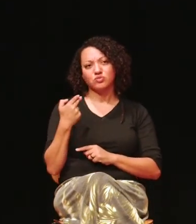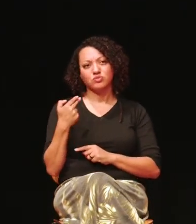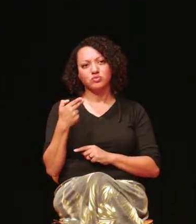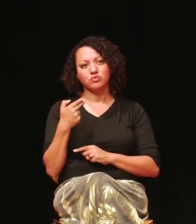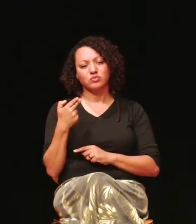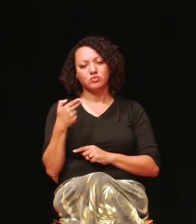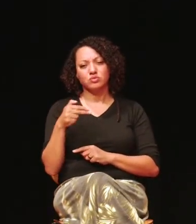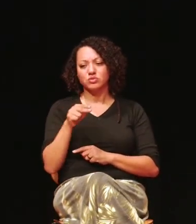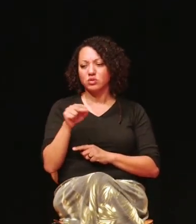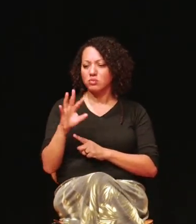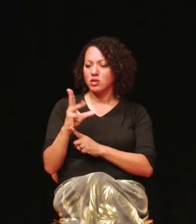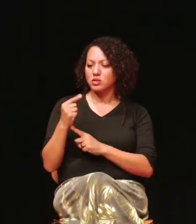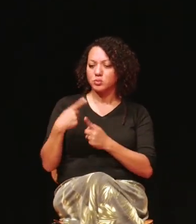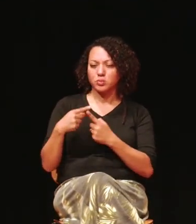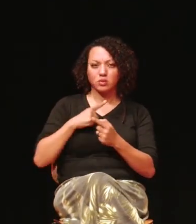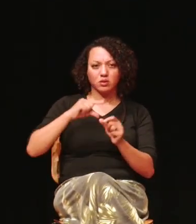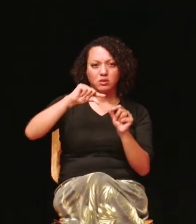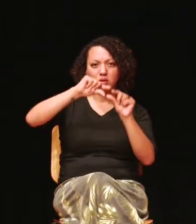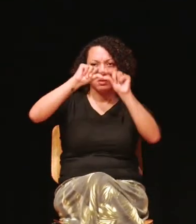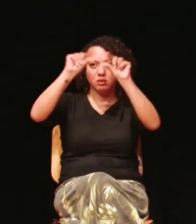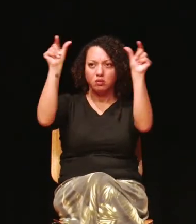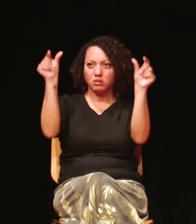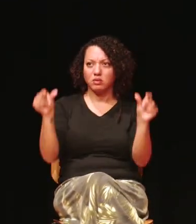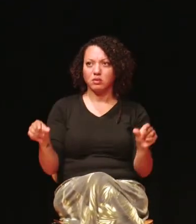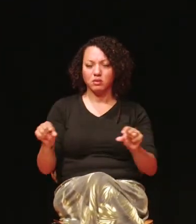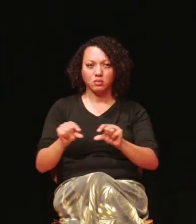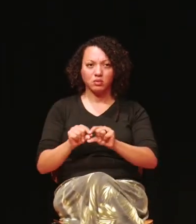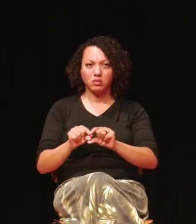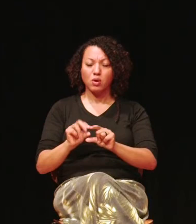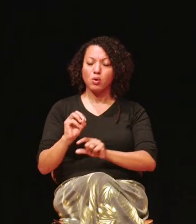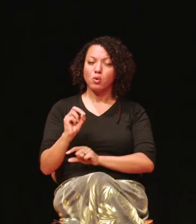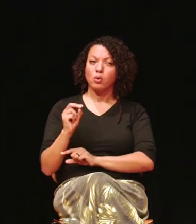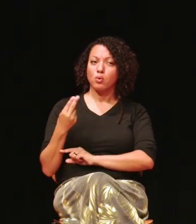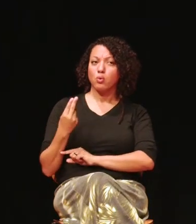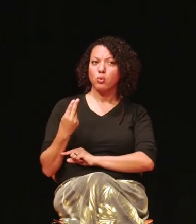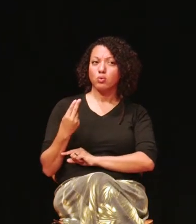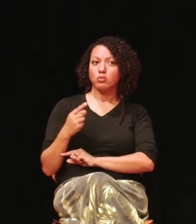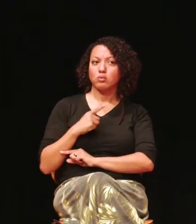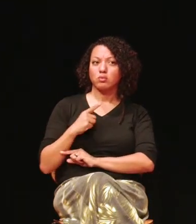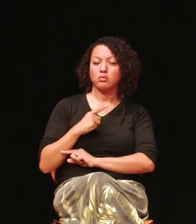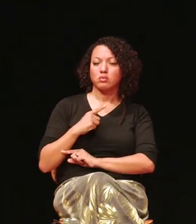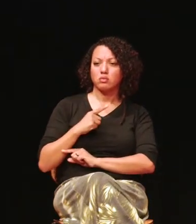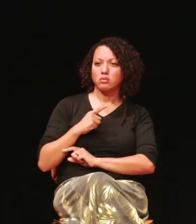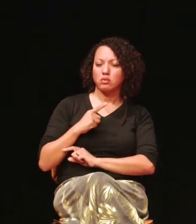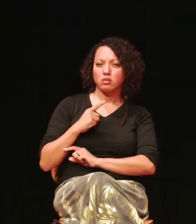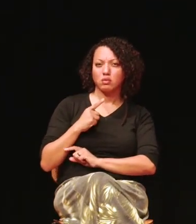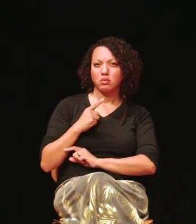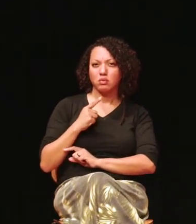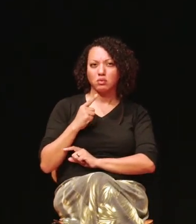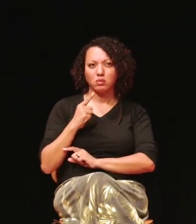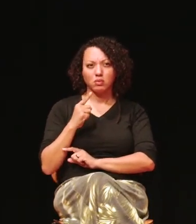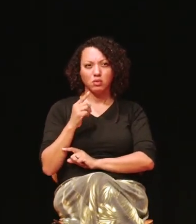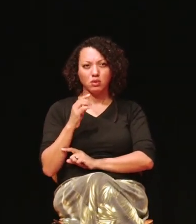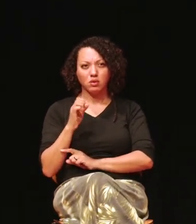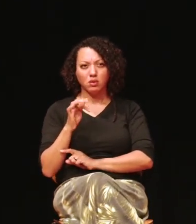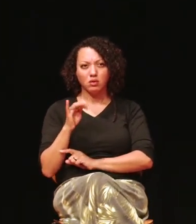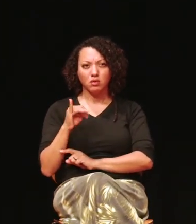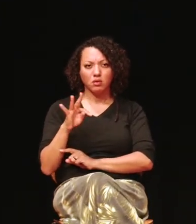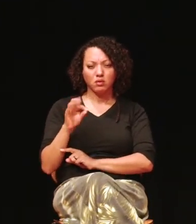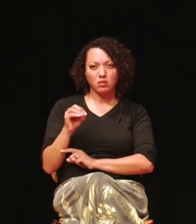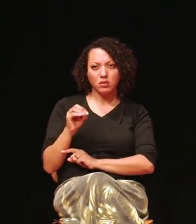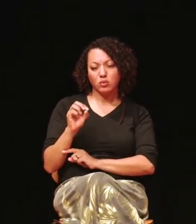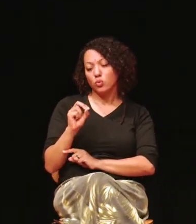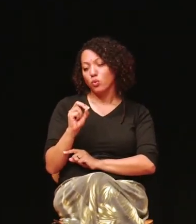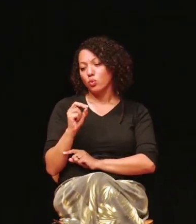arte porque tem uma moldura, não é? Ou tem uma ou é feita de bronze, ou podemos chamar de